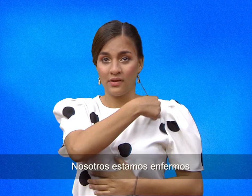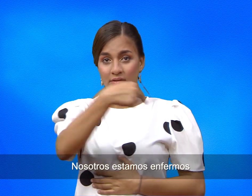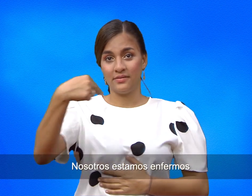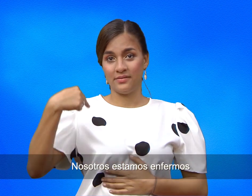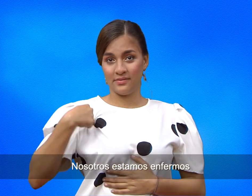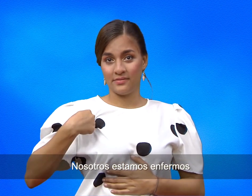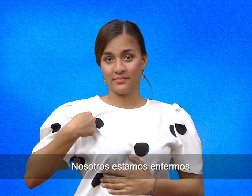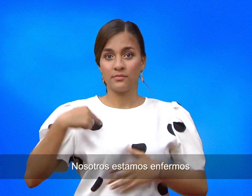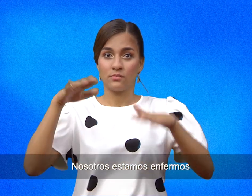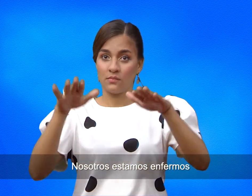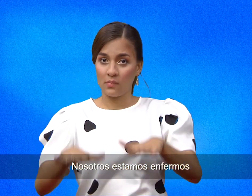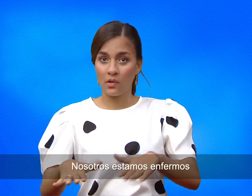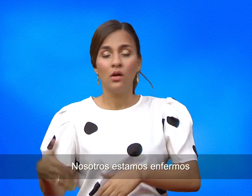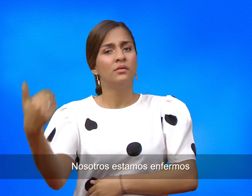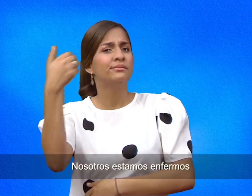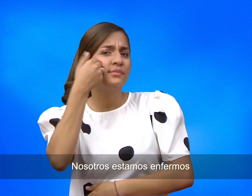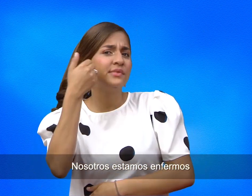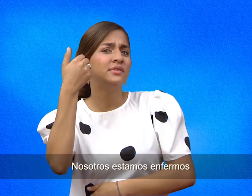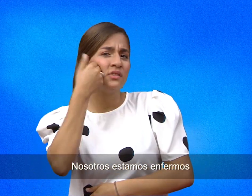Nosotros estamos enfermos.